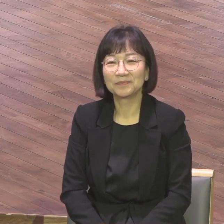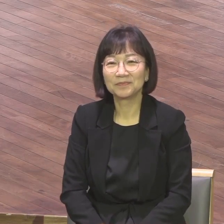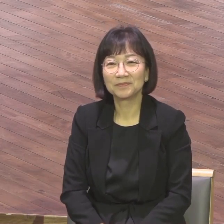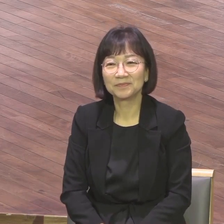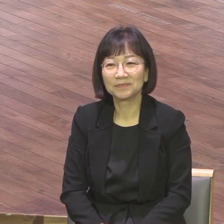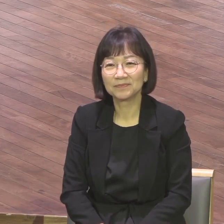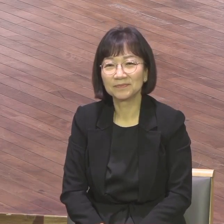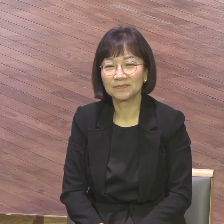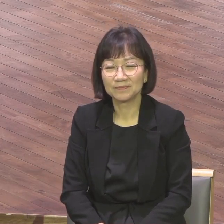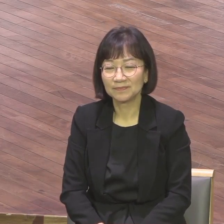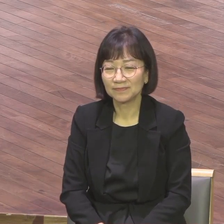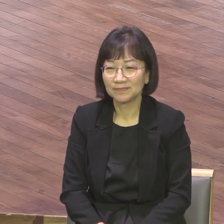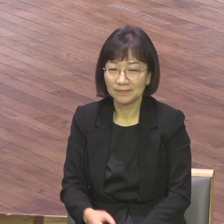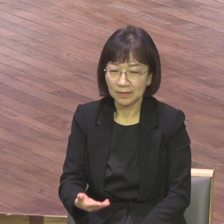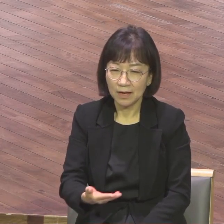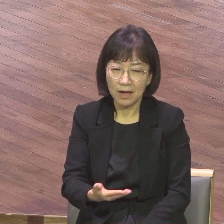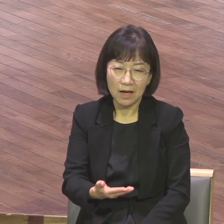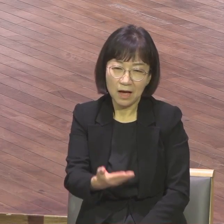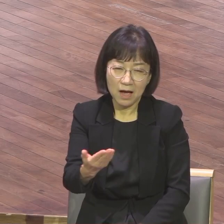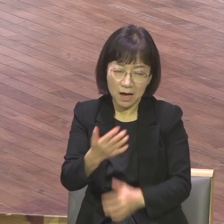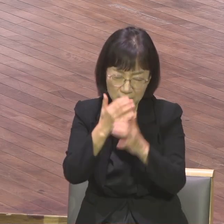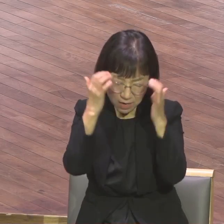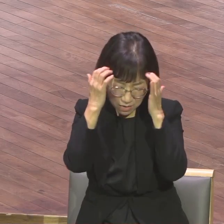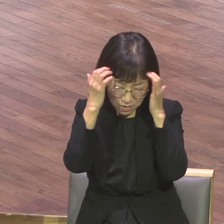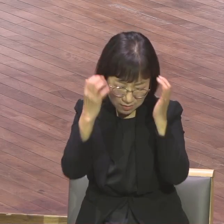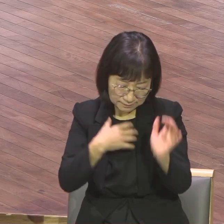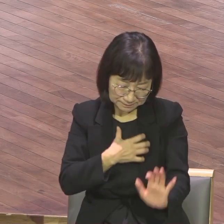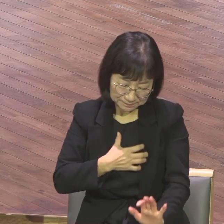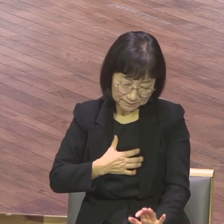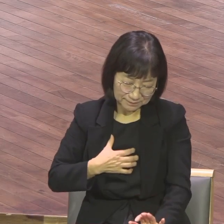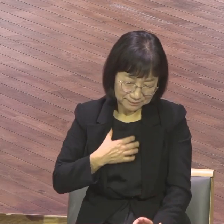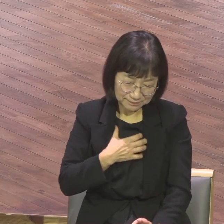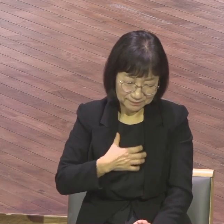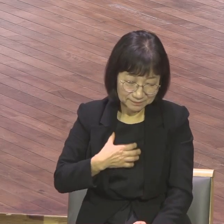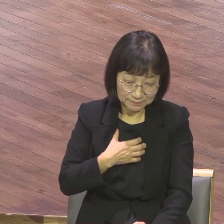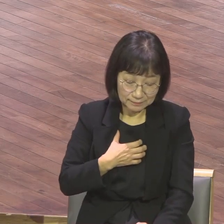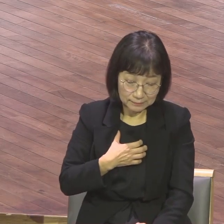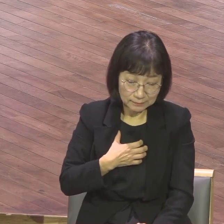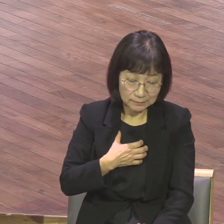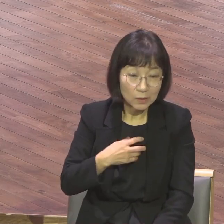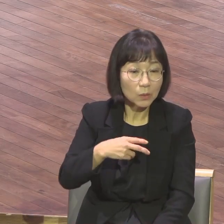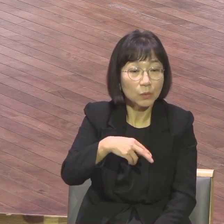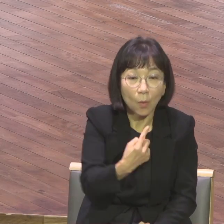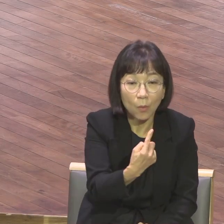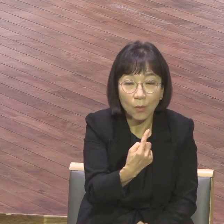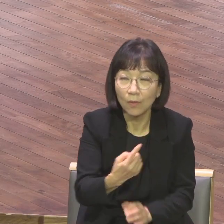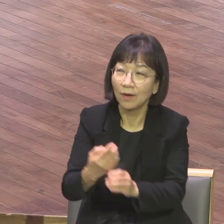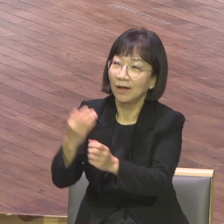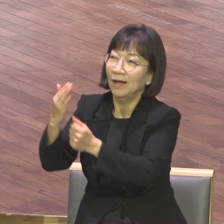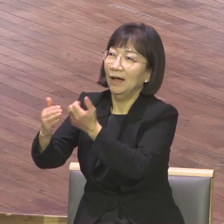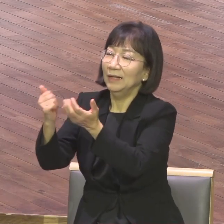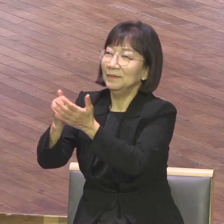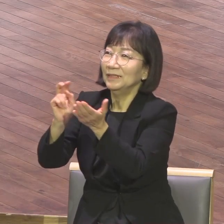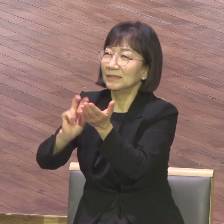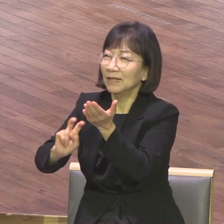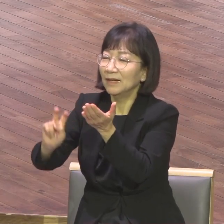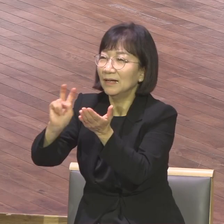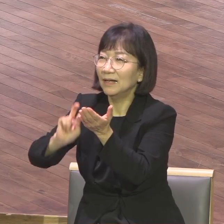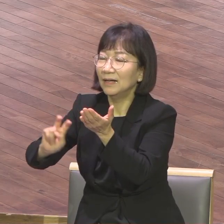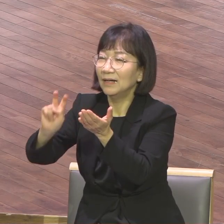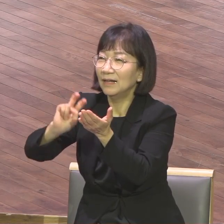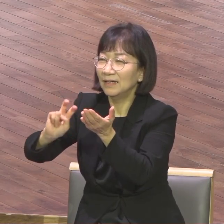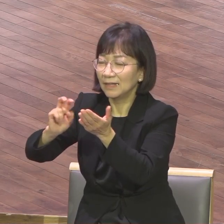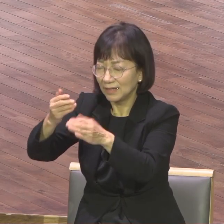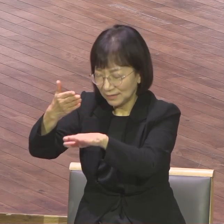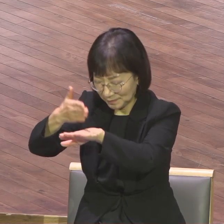우리가 아무리 고통스러운 환경에 있다 할지라도 하나님을 찬양하고 하나님께